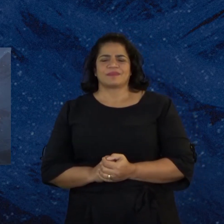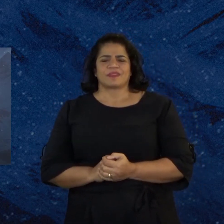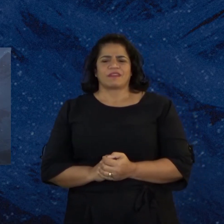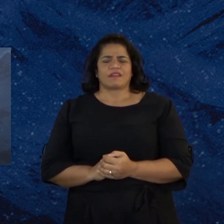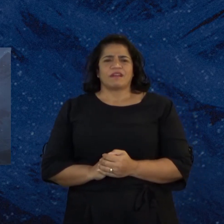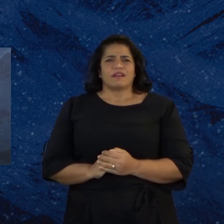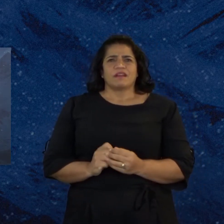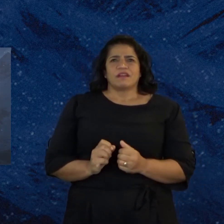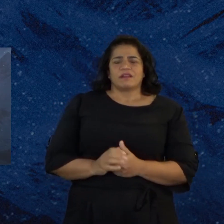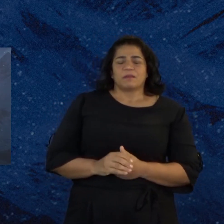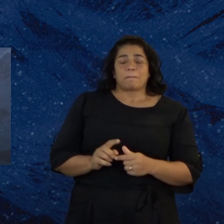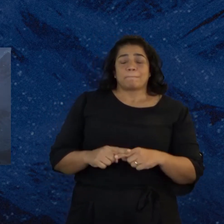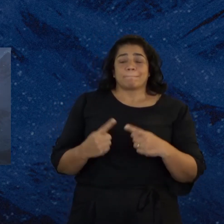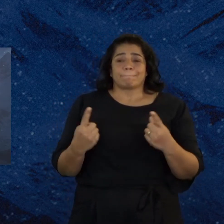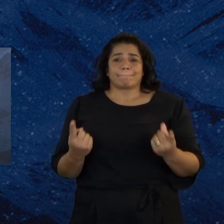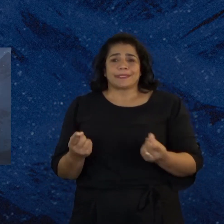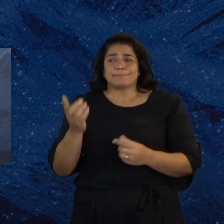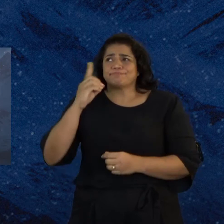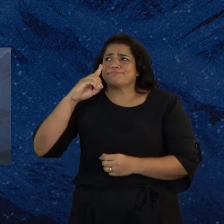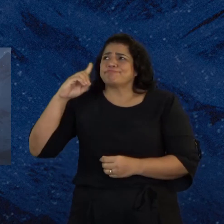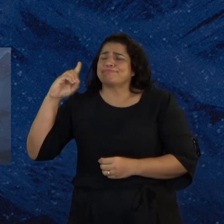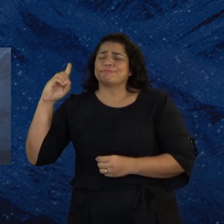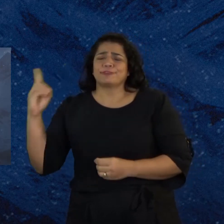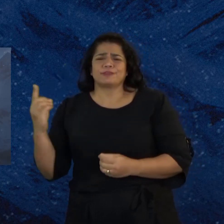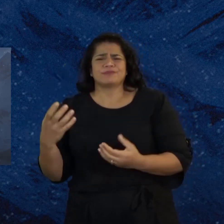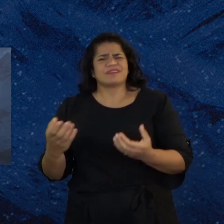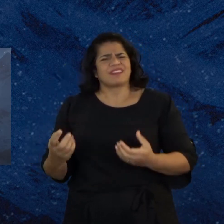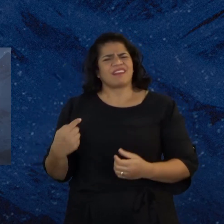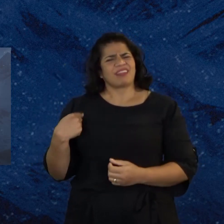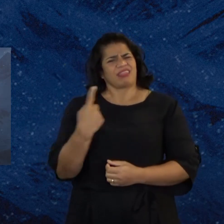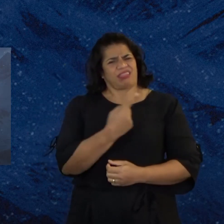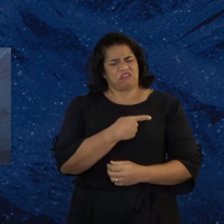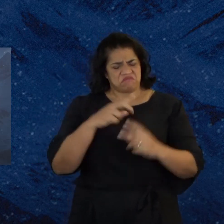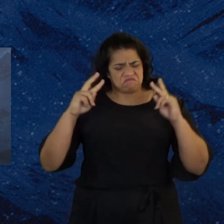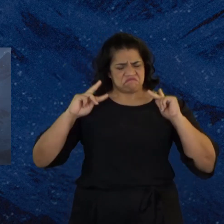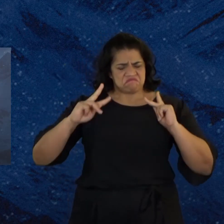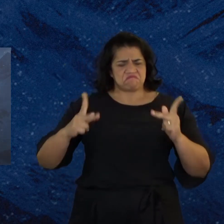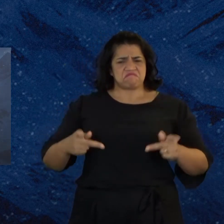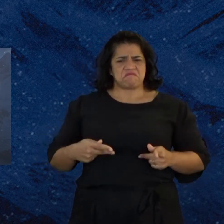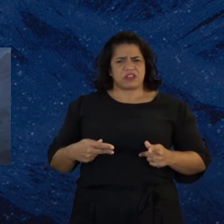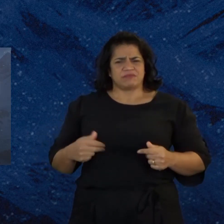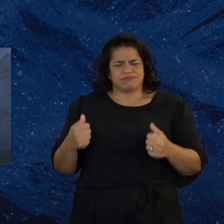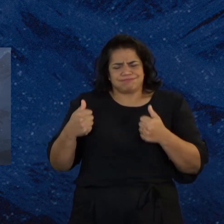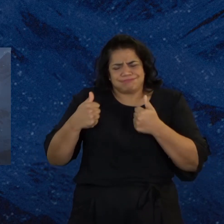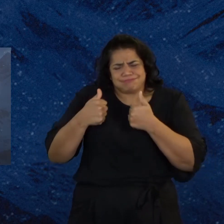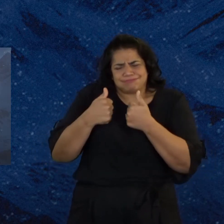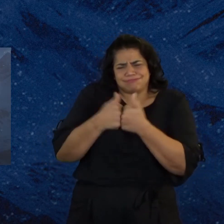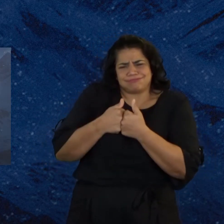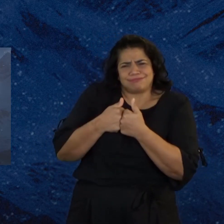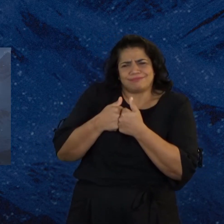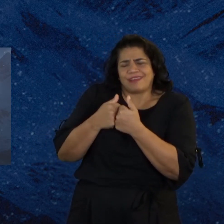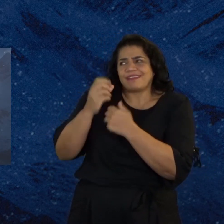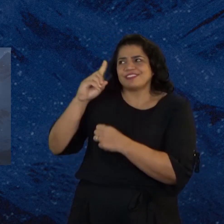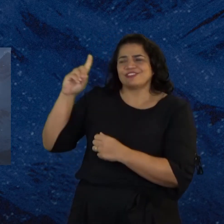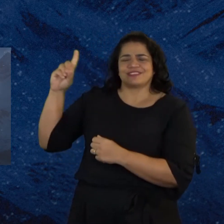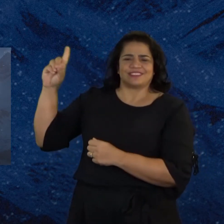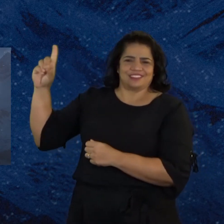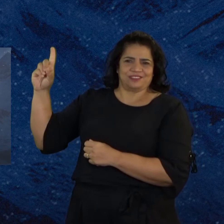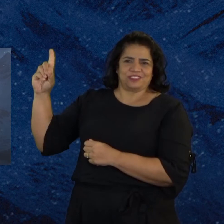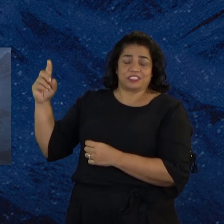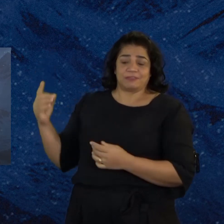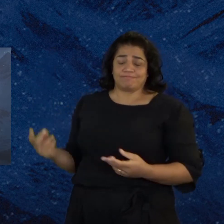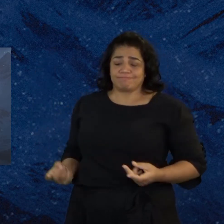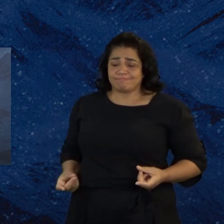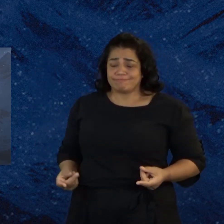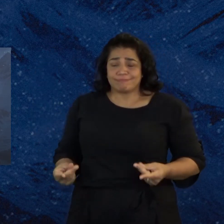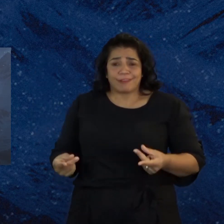esse, gente, que quer a gente perto dele? Esse Deus é eterno. Graças a